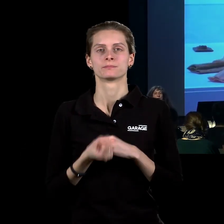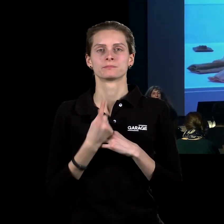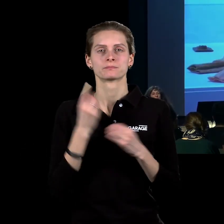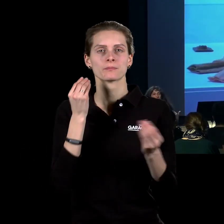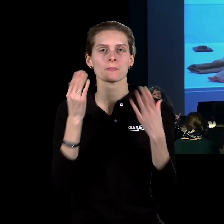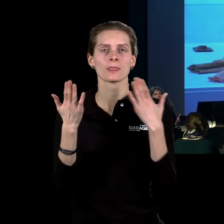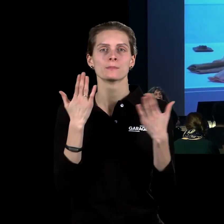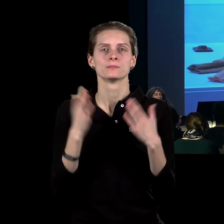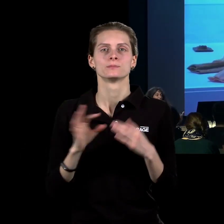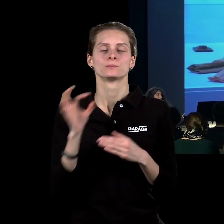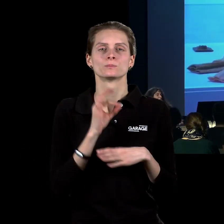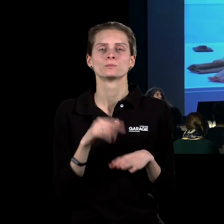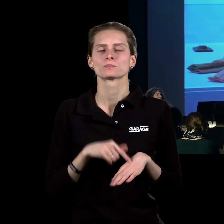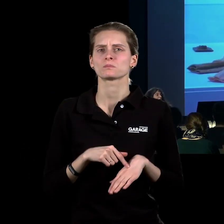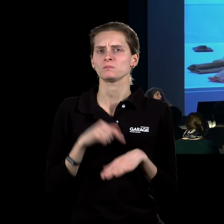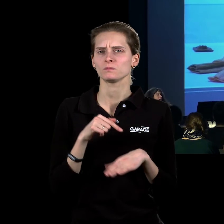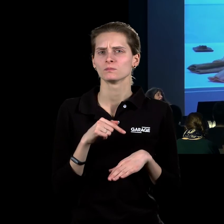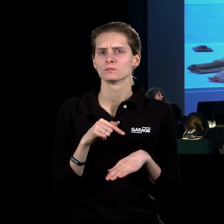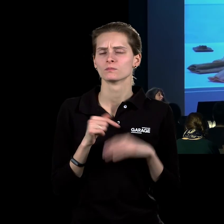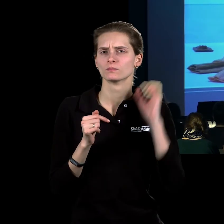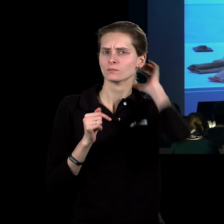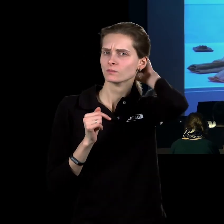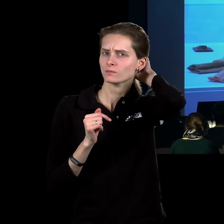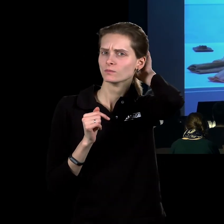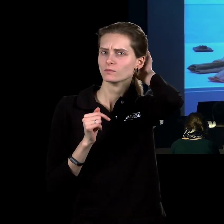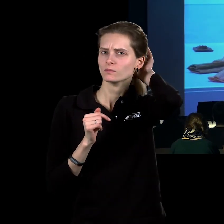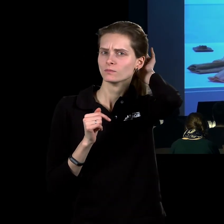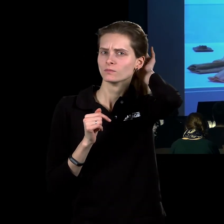о. Почему возникает вот это самое.